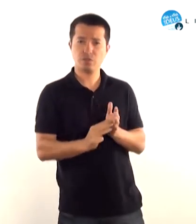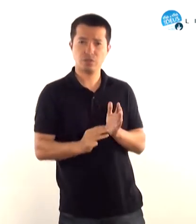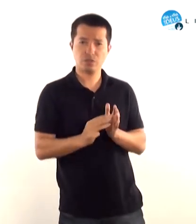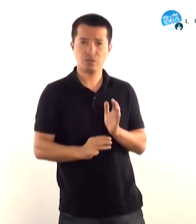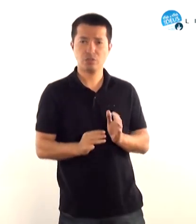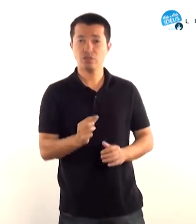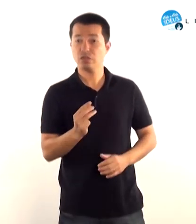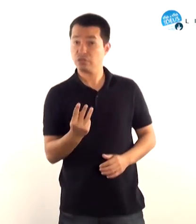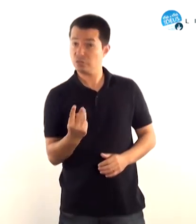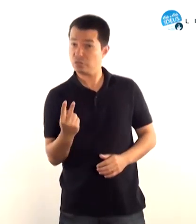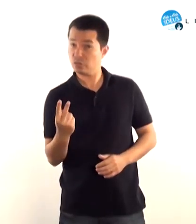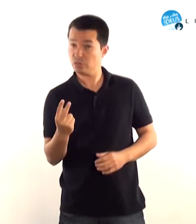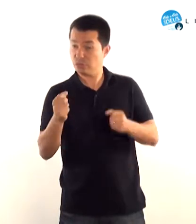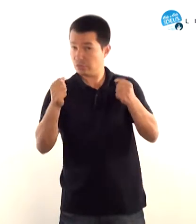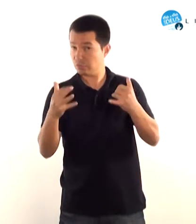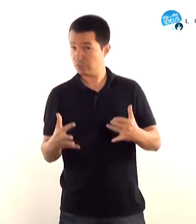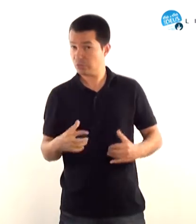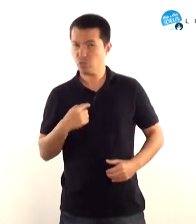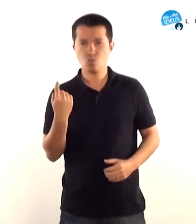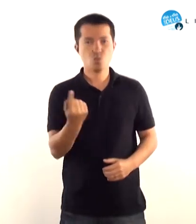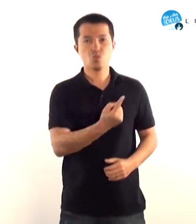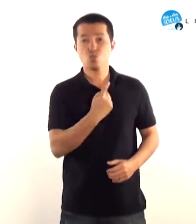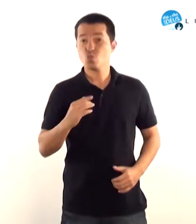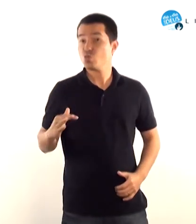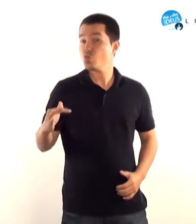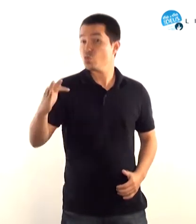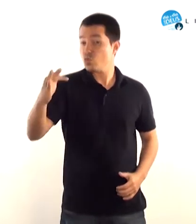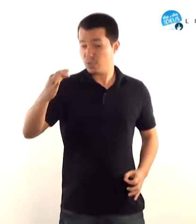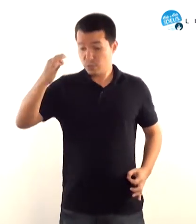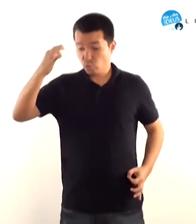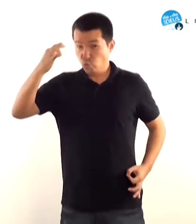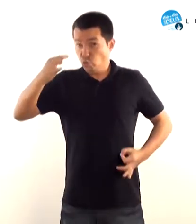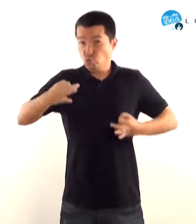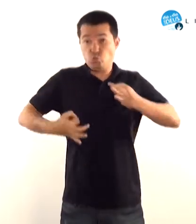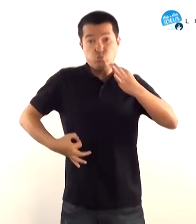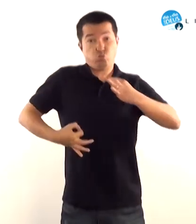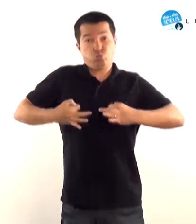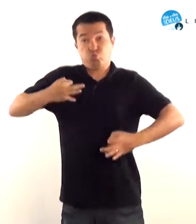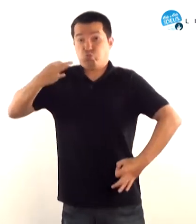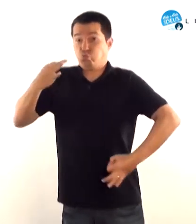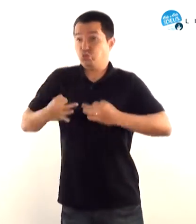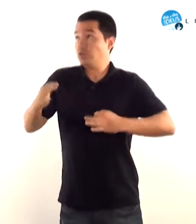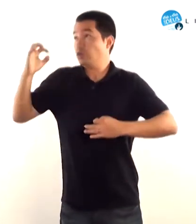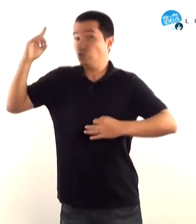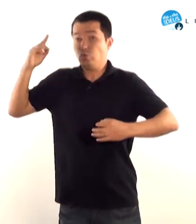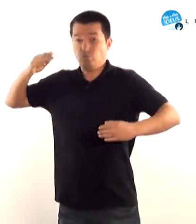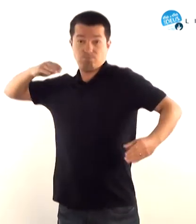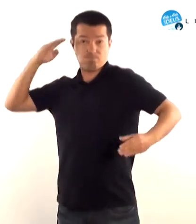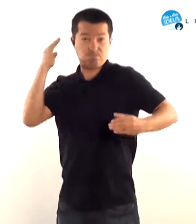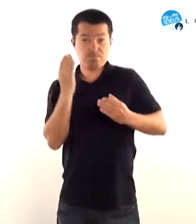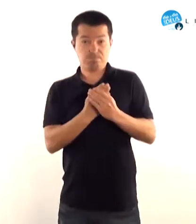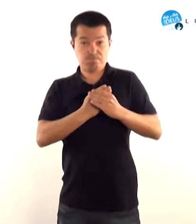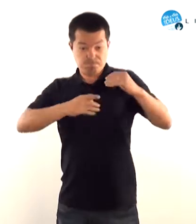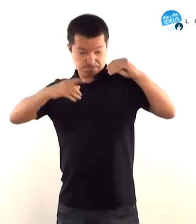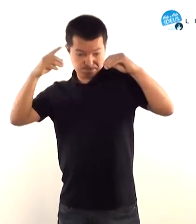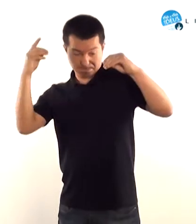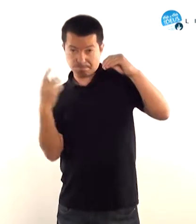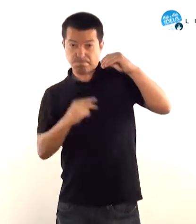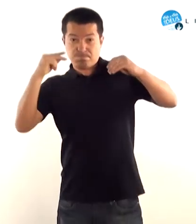Por quê? Verso 32. Mas somos julgados e castigados pelo Senhor